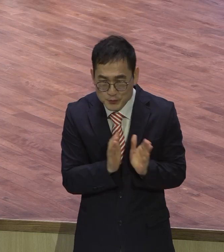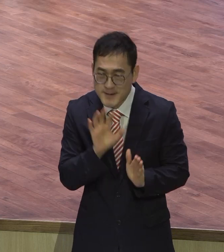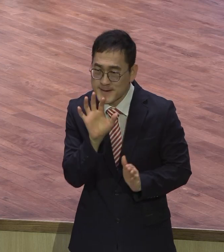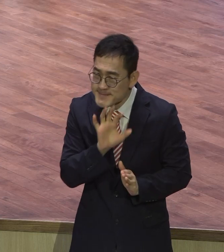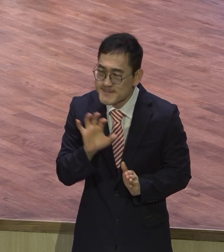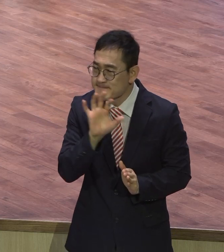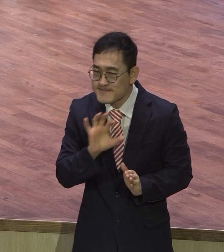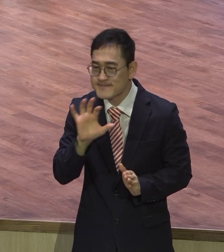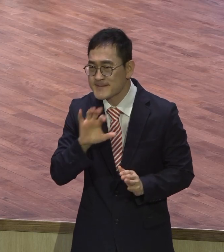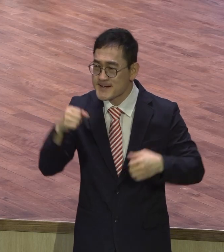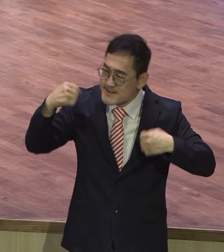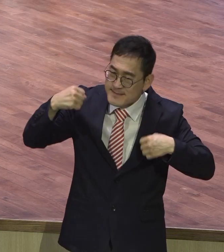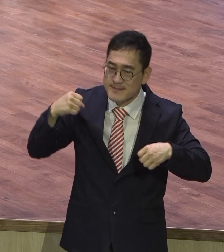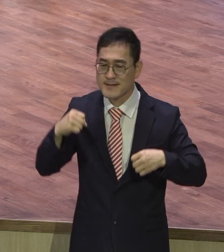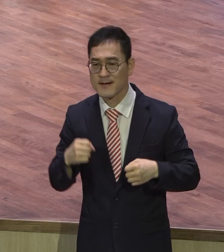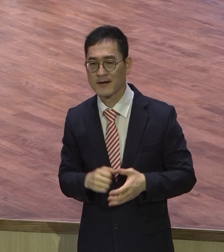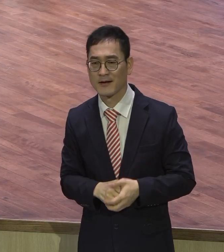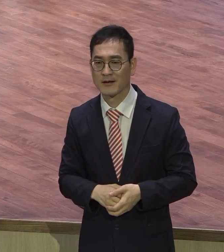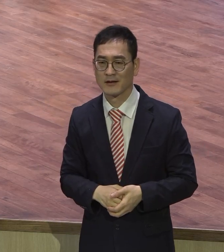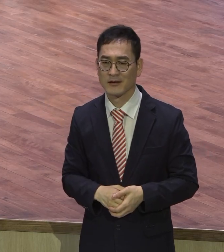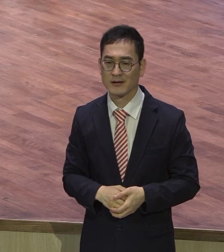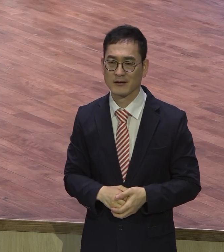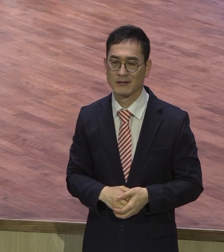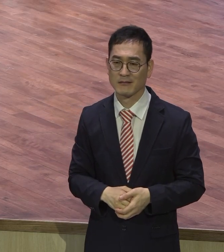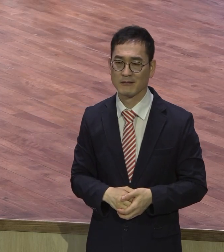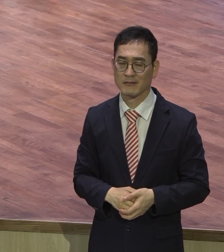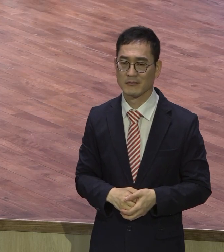하는 거예요. 사람 움직여야 되는 거예요.